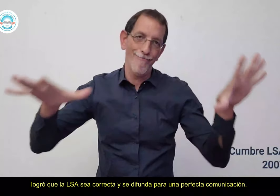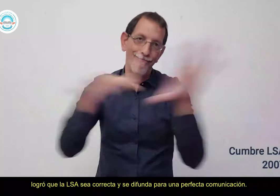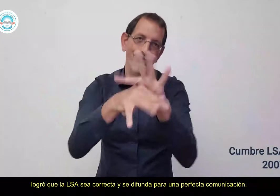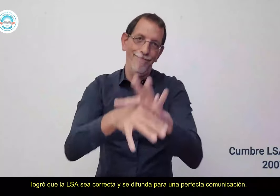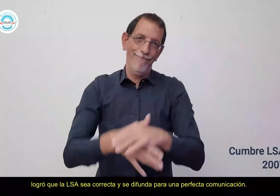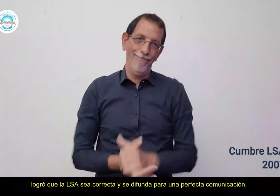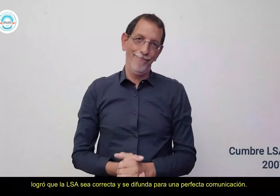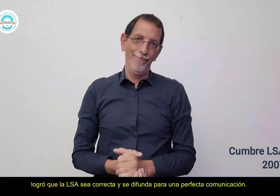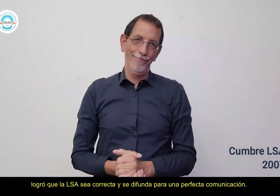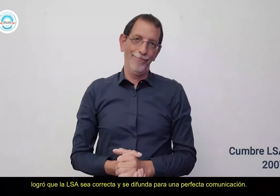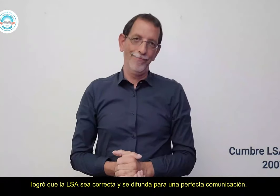perfecta comunicación.